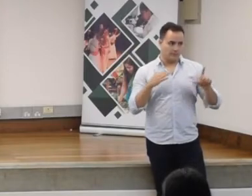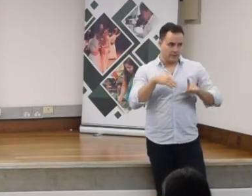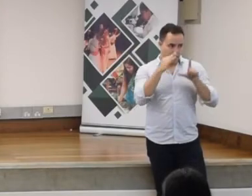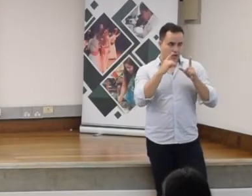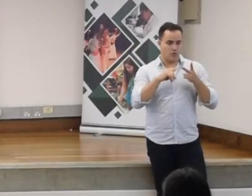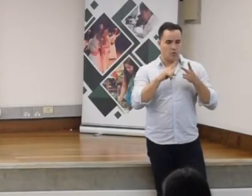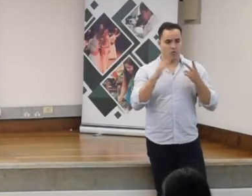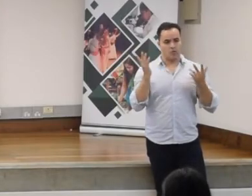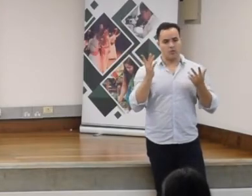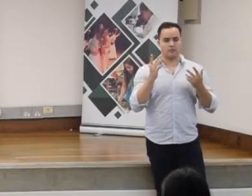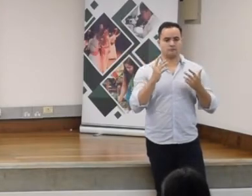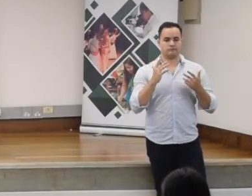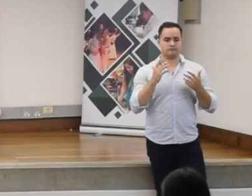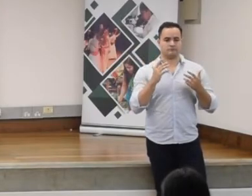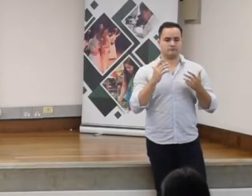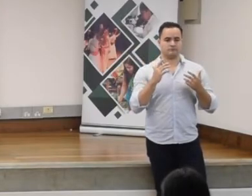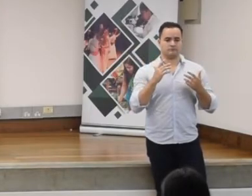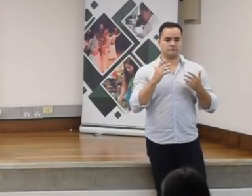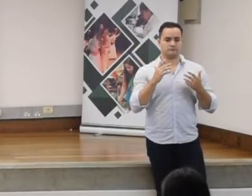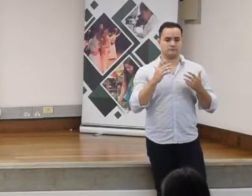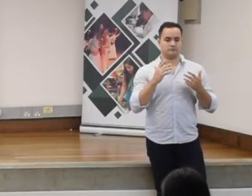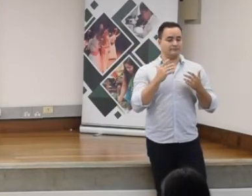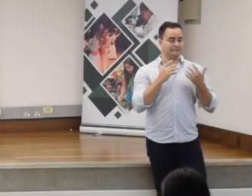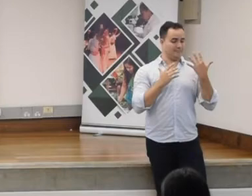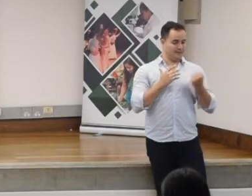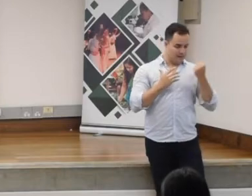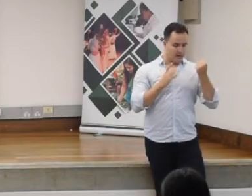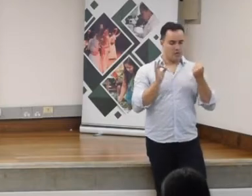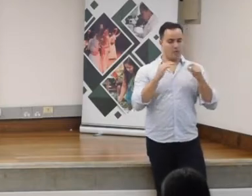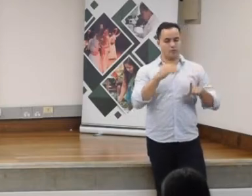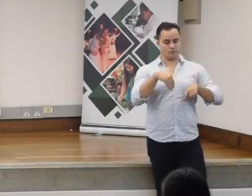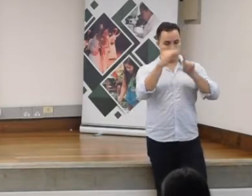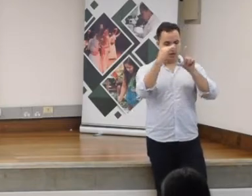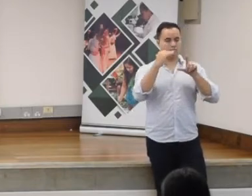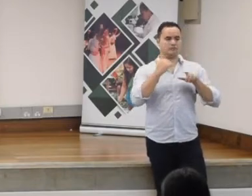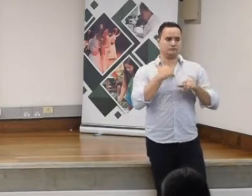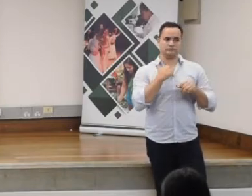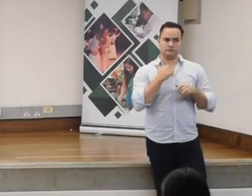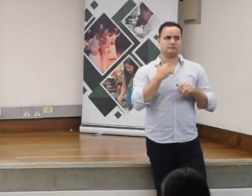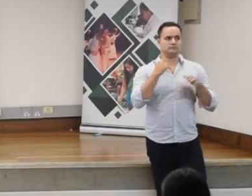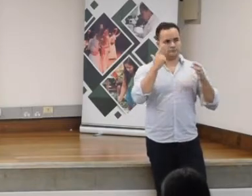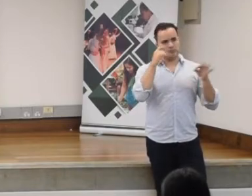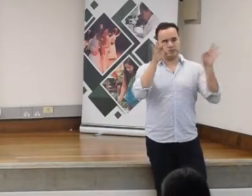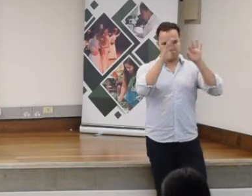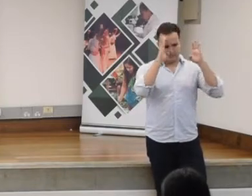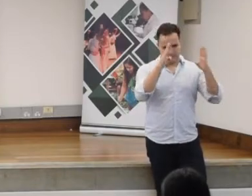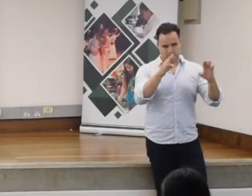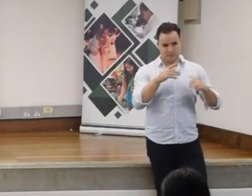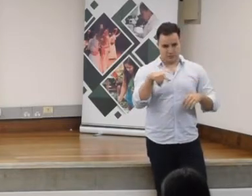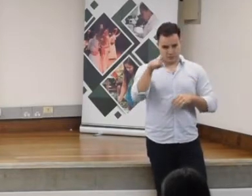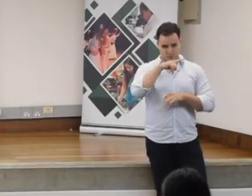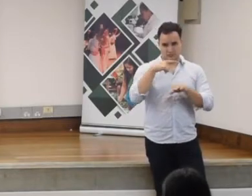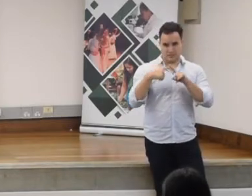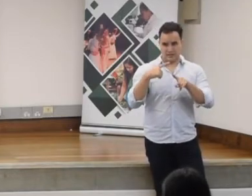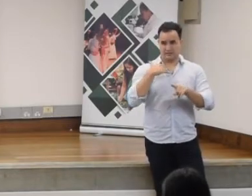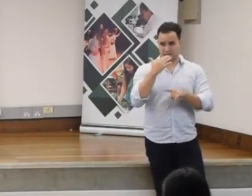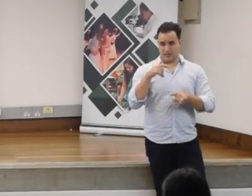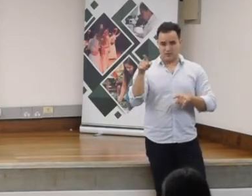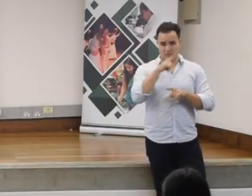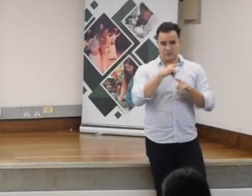posgrado, porque todos los que aquí hemos hecho posgrados, pues sabemos que allí también hay unas